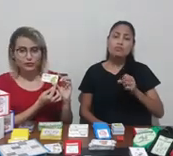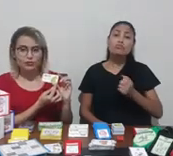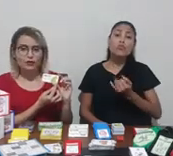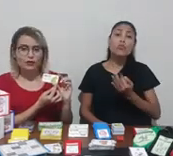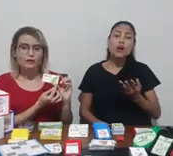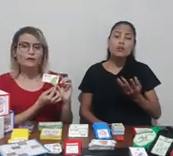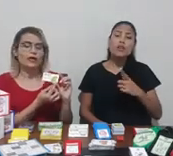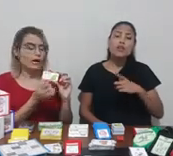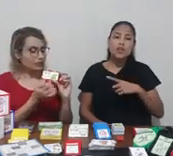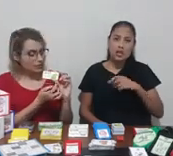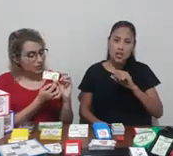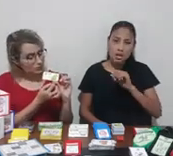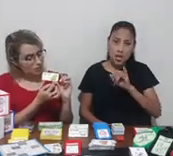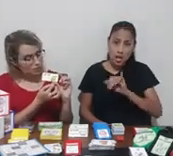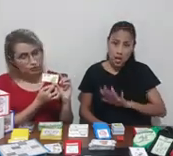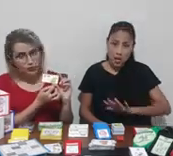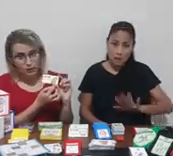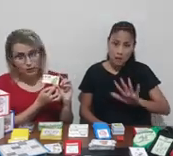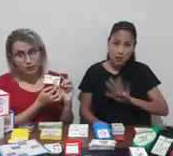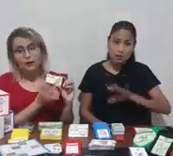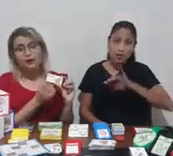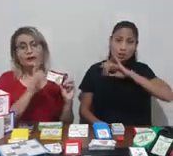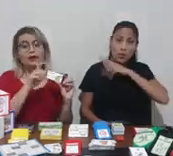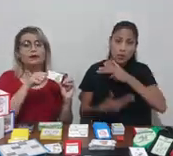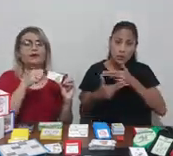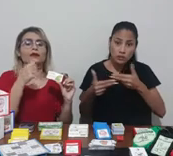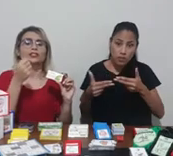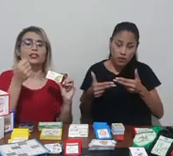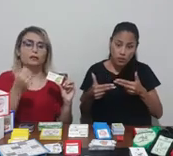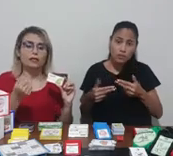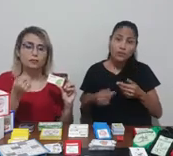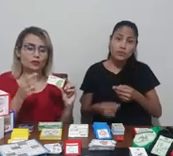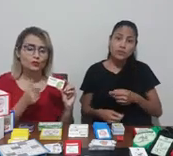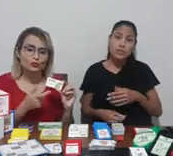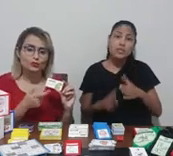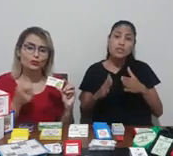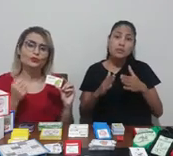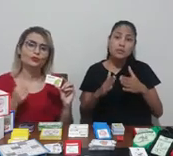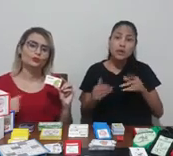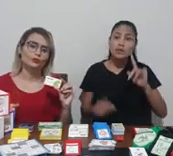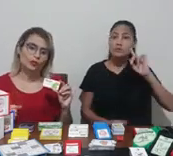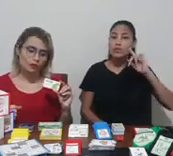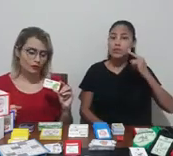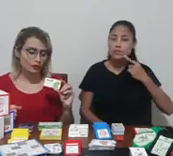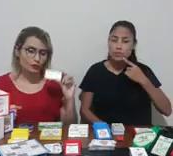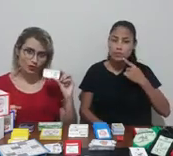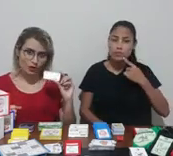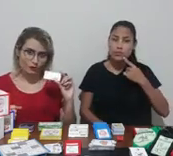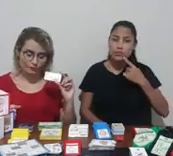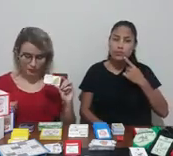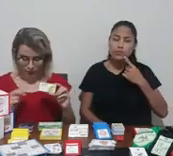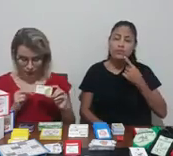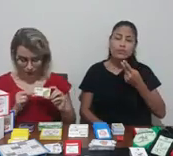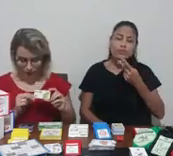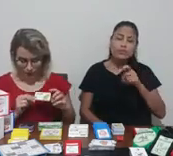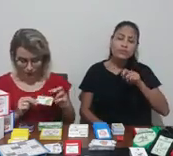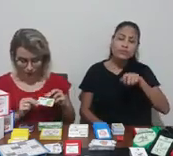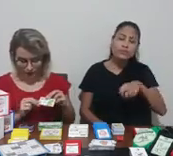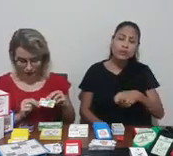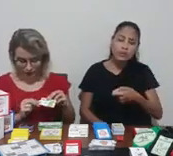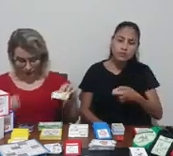imagem do sinal, aliás, a imagem do animal, e aí a gente pede para que o surdo dê o sinal,